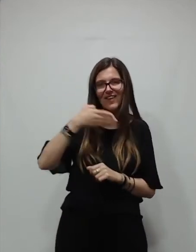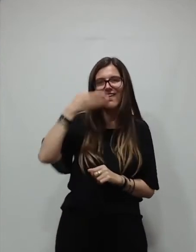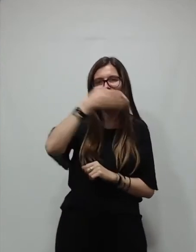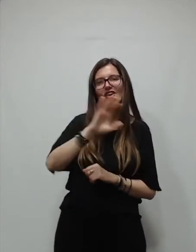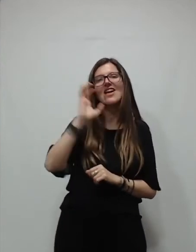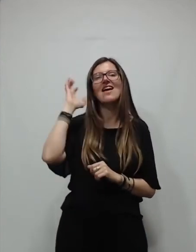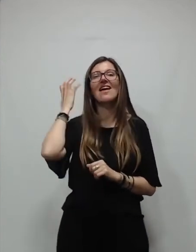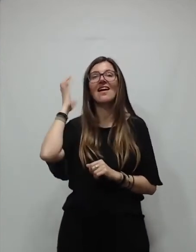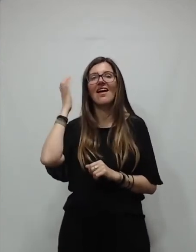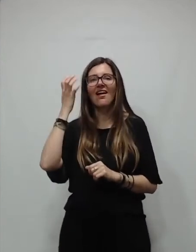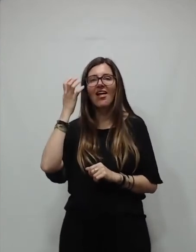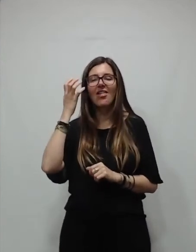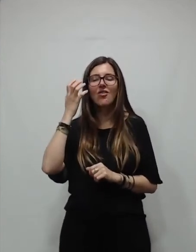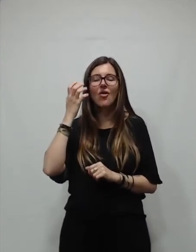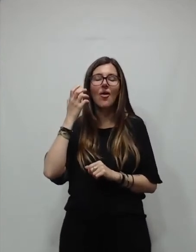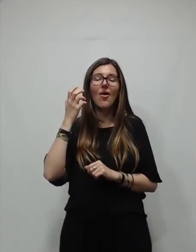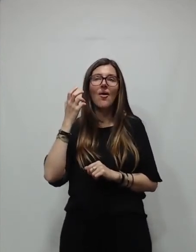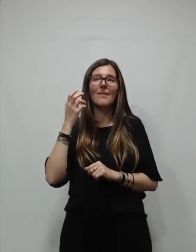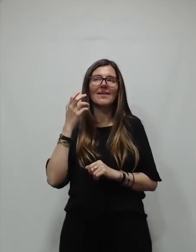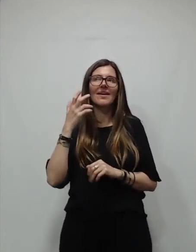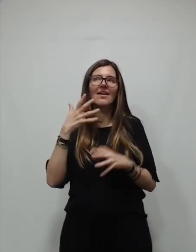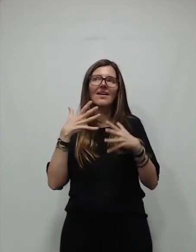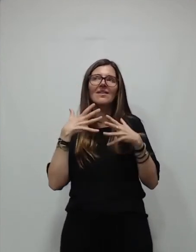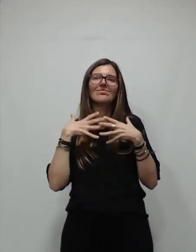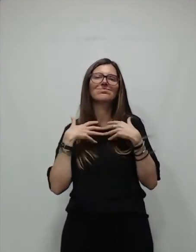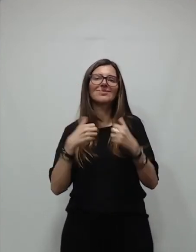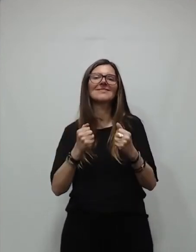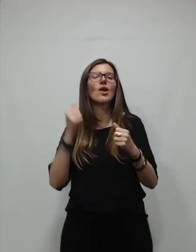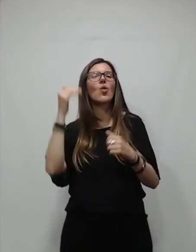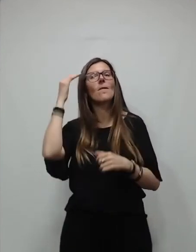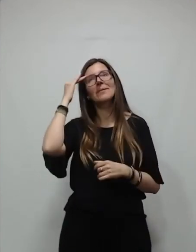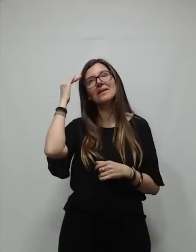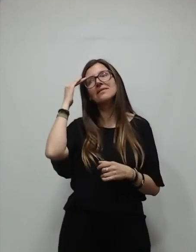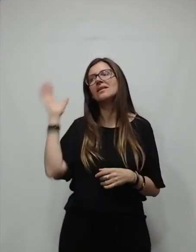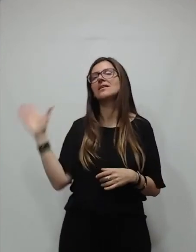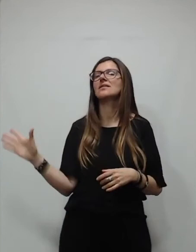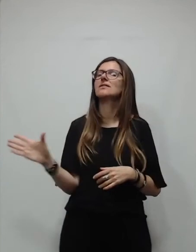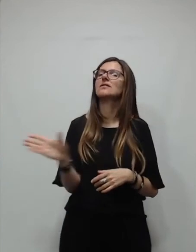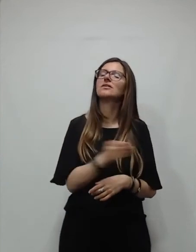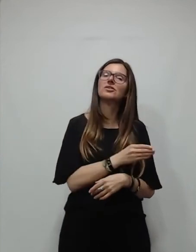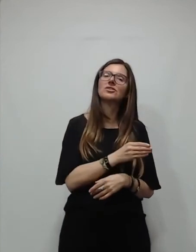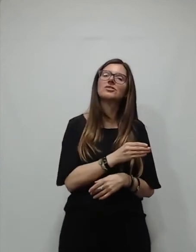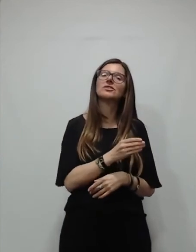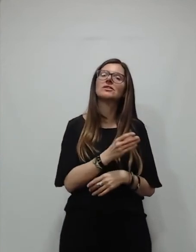Y bueno, para la salud mental de todos, de todas,